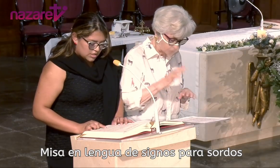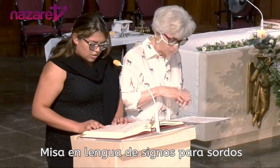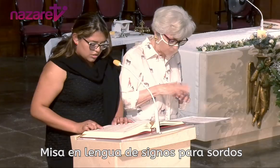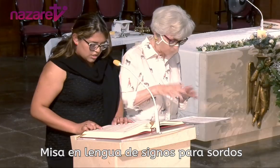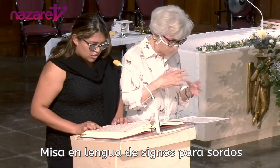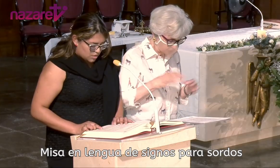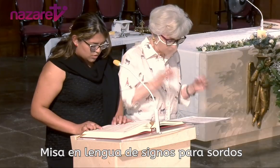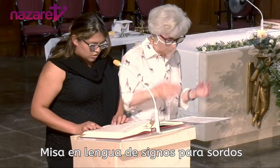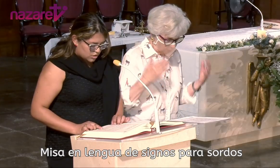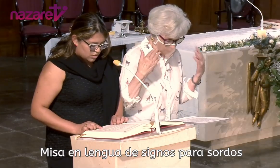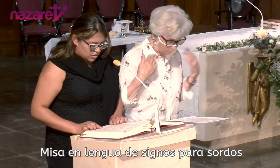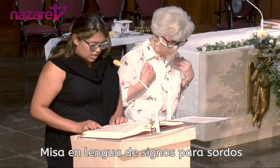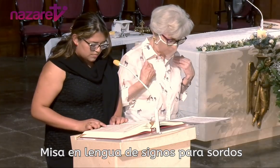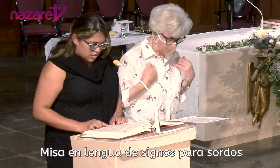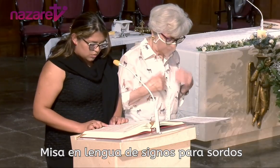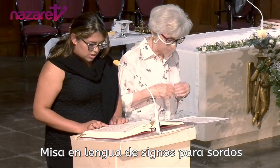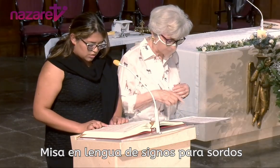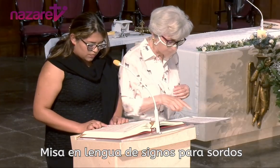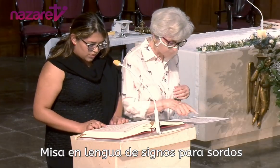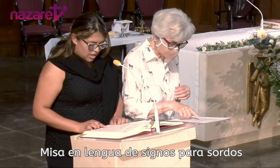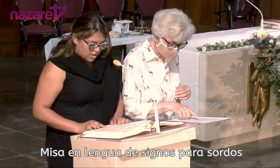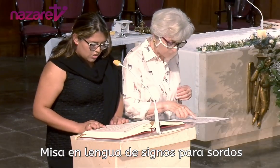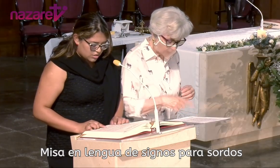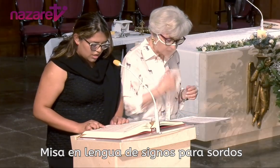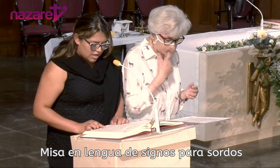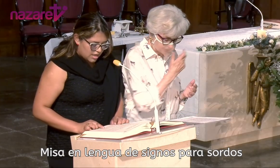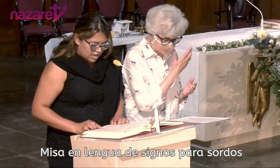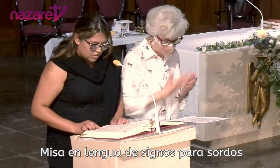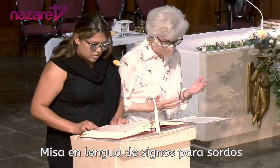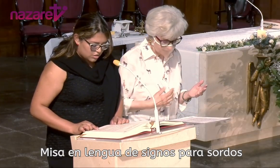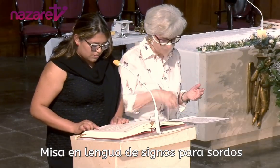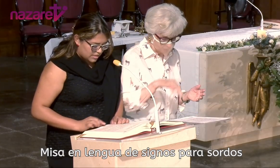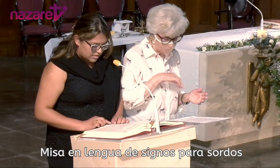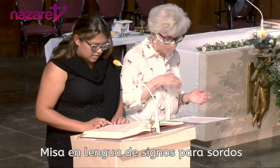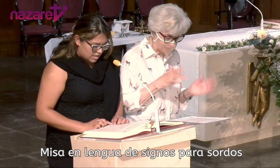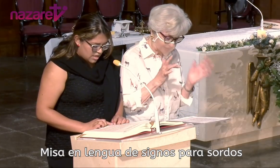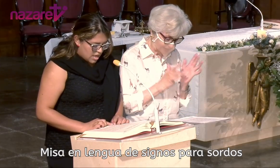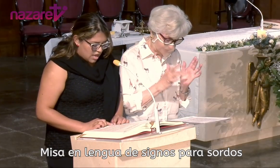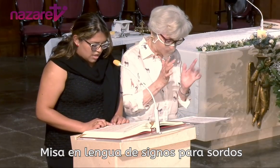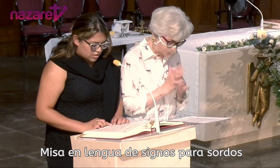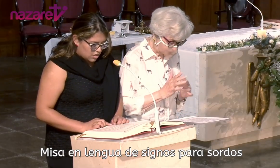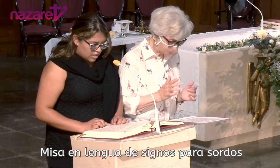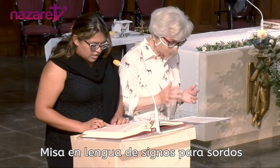Testigos de esto somos nosotros y el Espíritu Santo, que Dios da a los que los obedecen. Ellos, al oír esto,